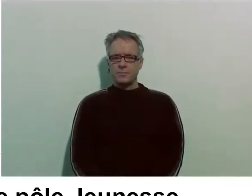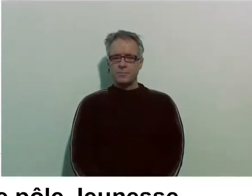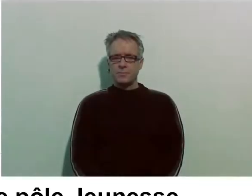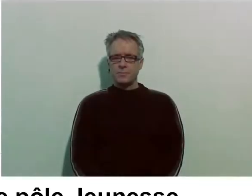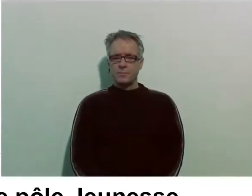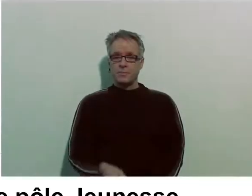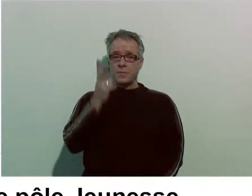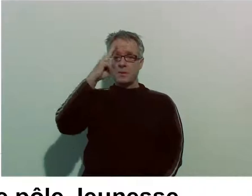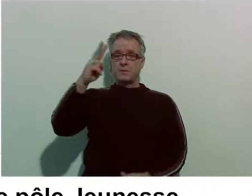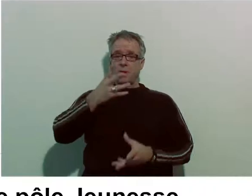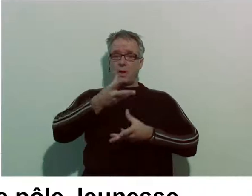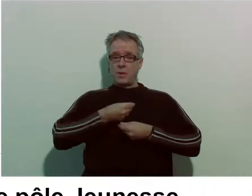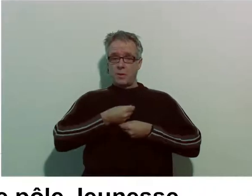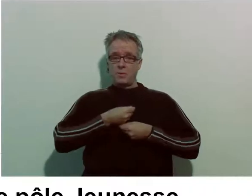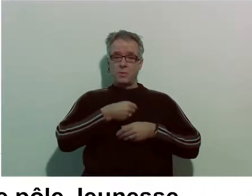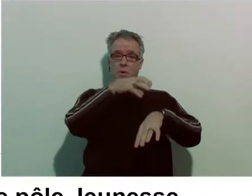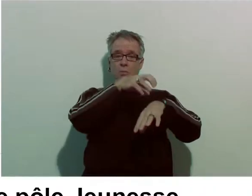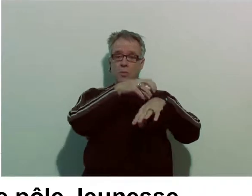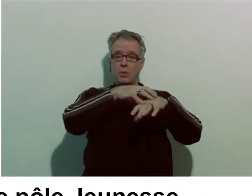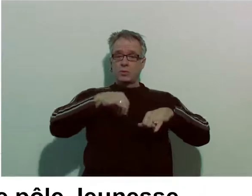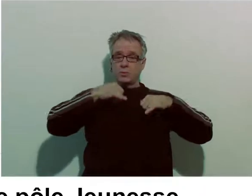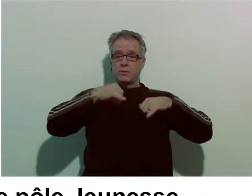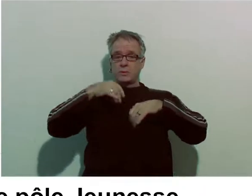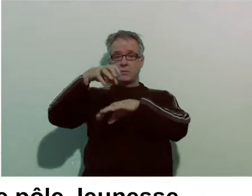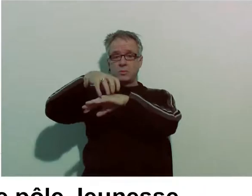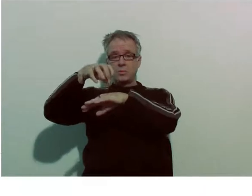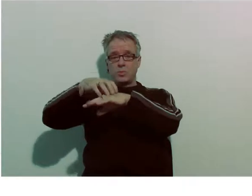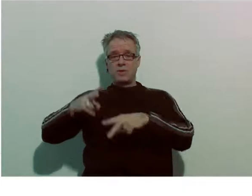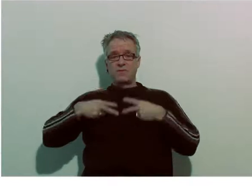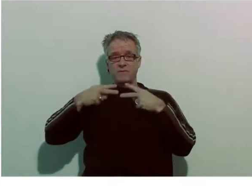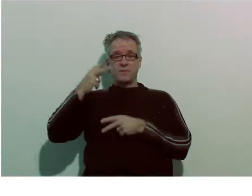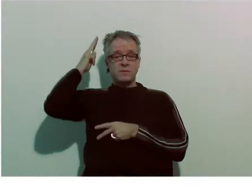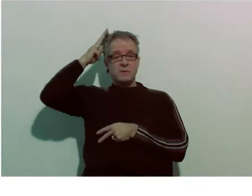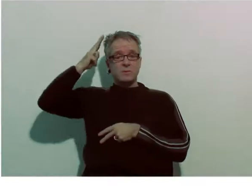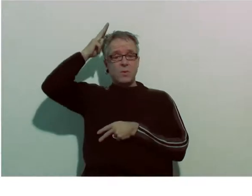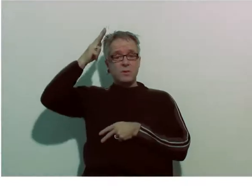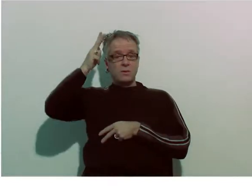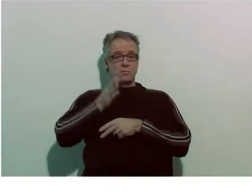L'accueil général, le pôle jeunesse et le pôle Vie du Citoyen sont accessibles de plein pied.